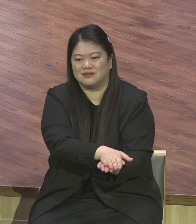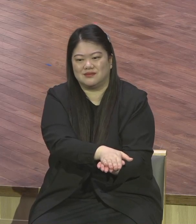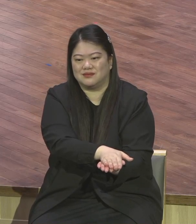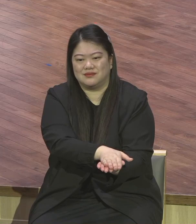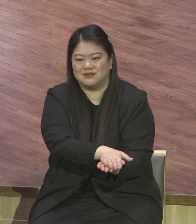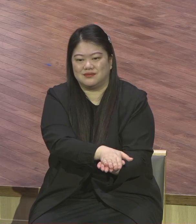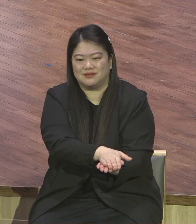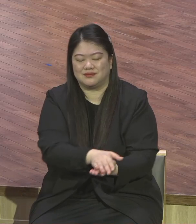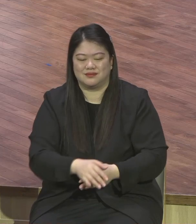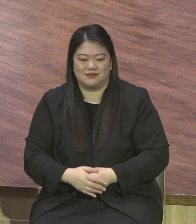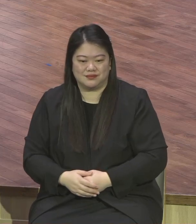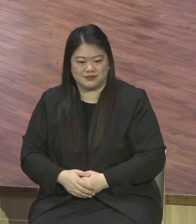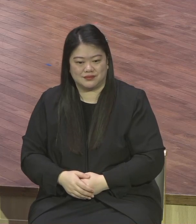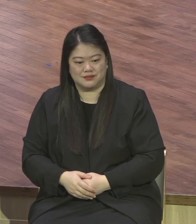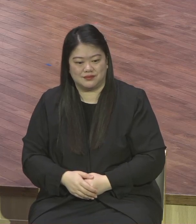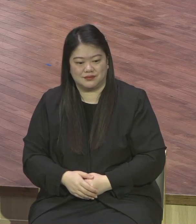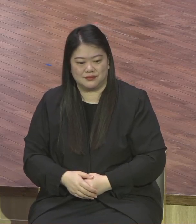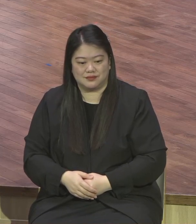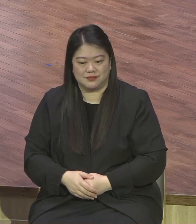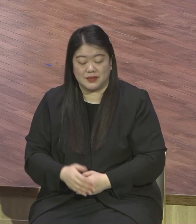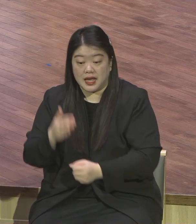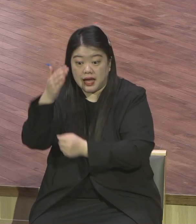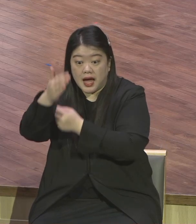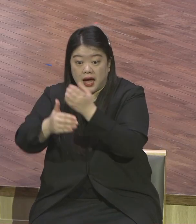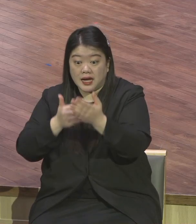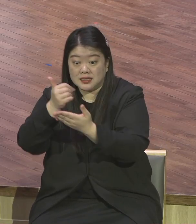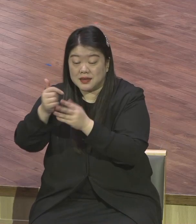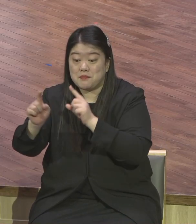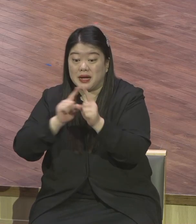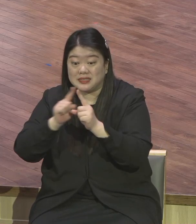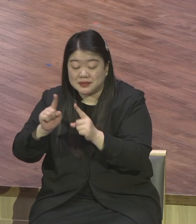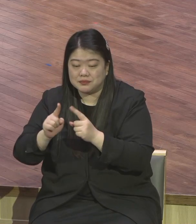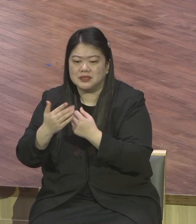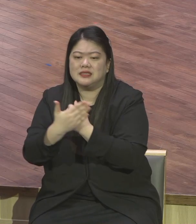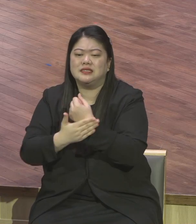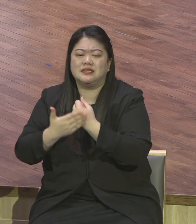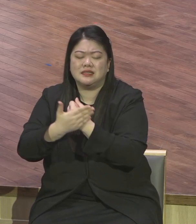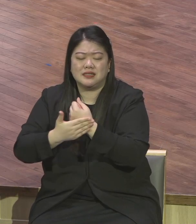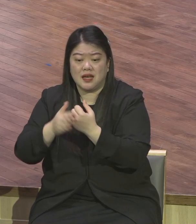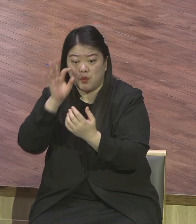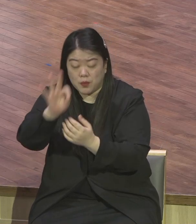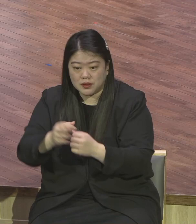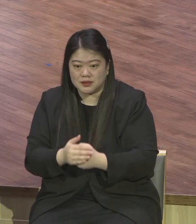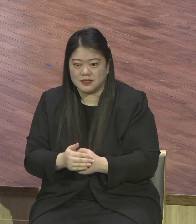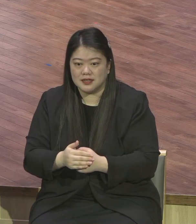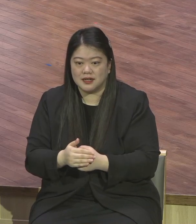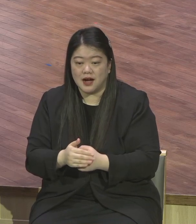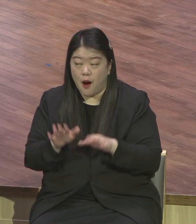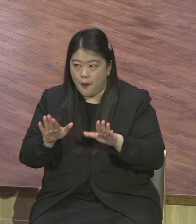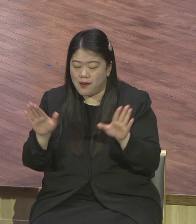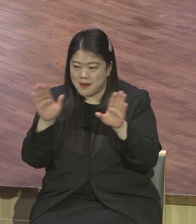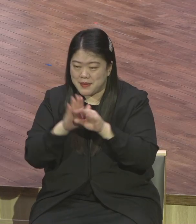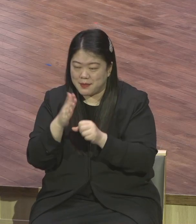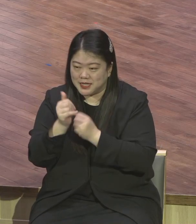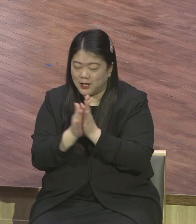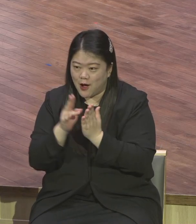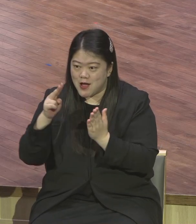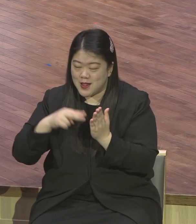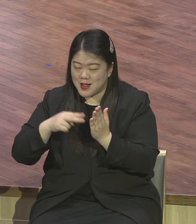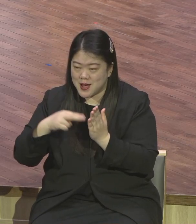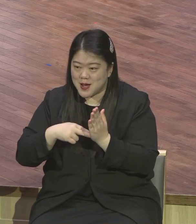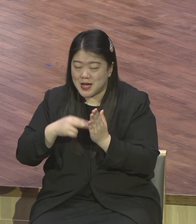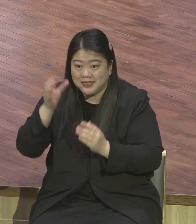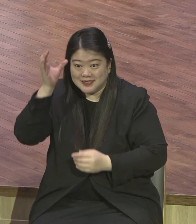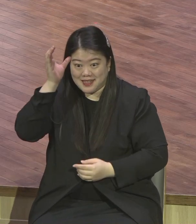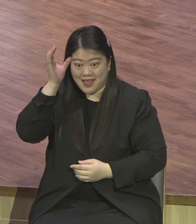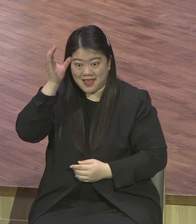그려요. 이 말씀의 은혜를 받는 사람, 아, 말씀이 너무 달다, 너무 기대가 된다. 그 사람